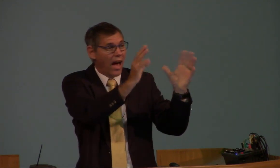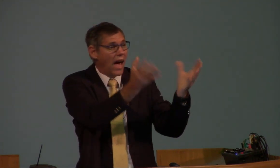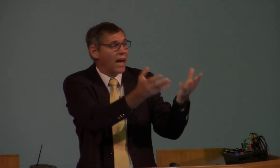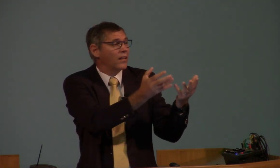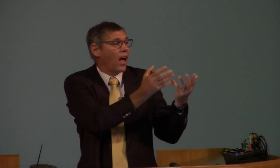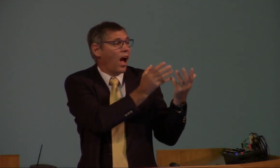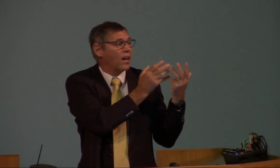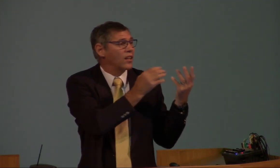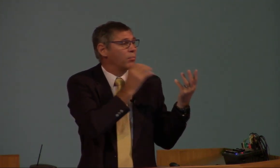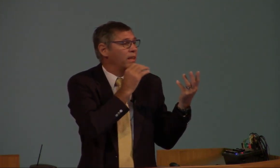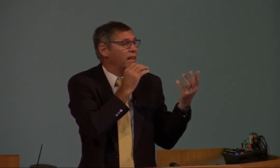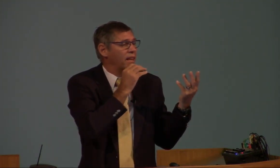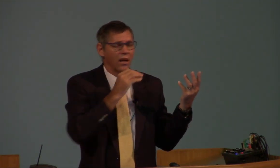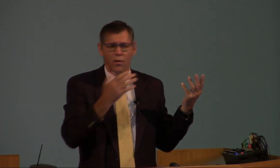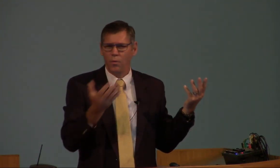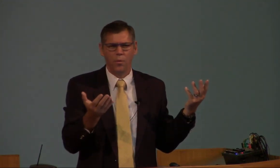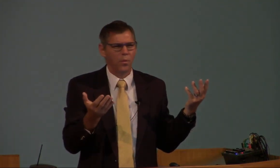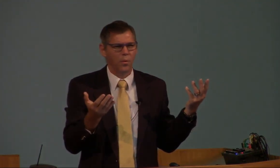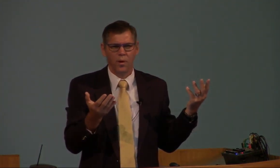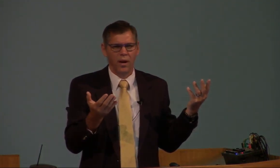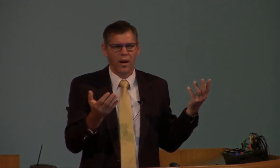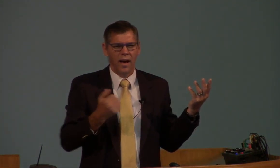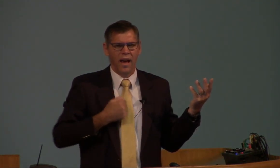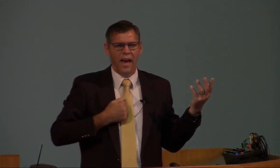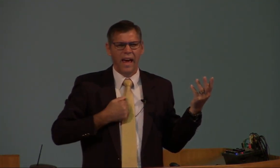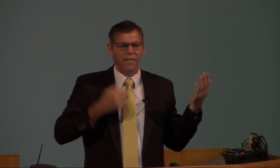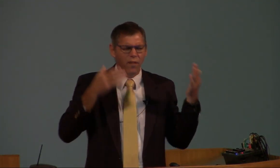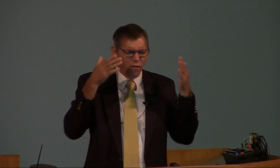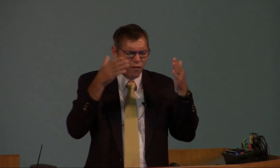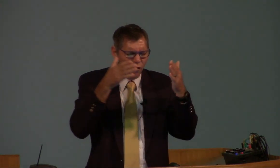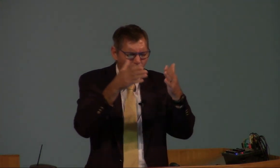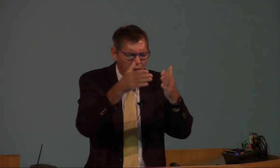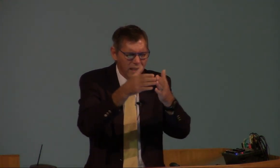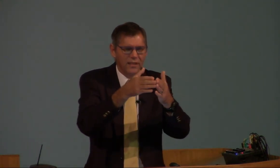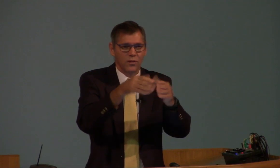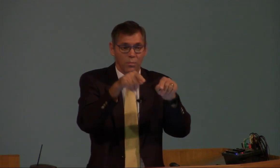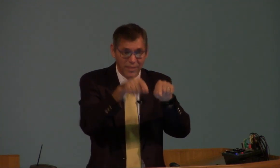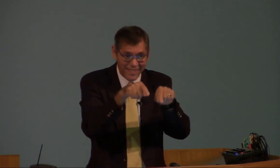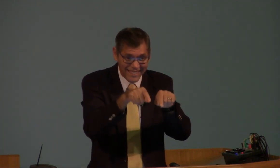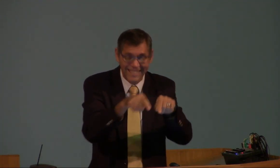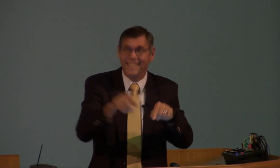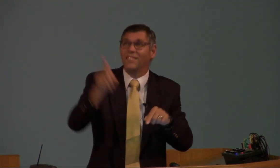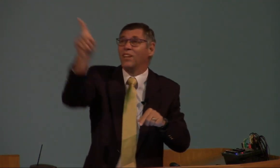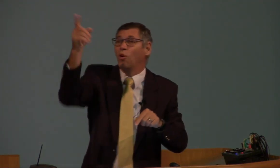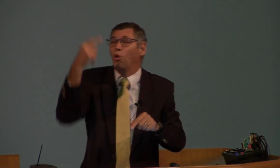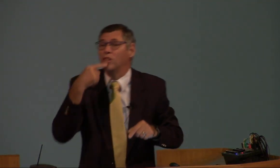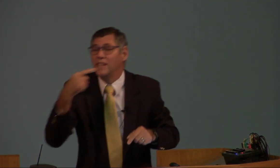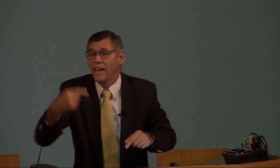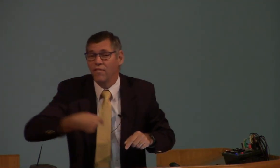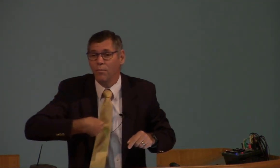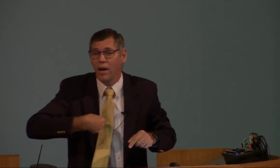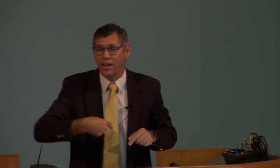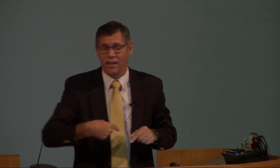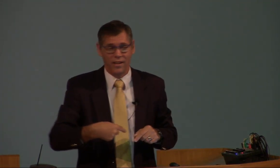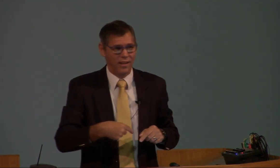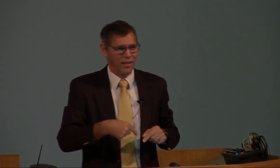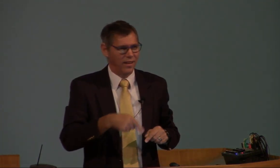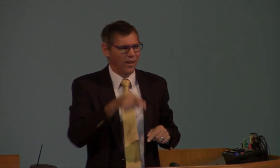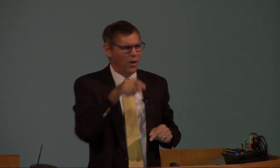Wêreld agter beteken ek wil fokus op dit wat God sê vir my. Dit